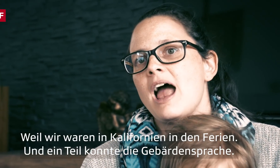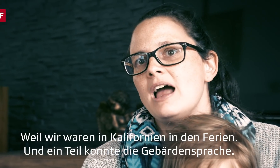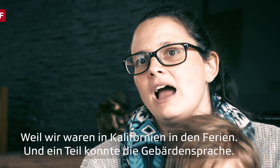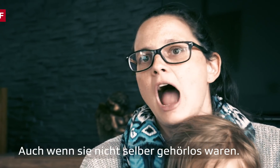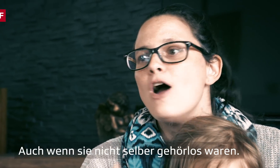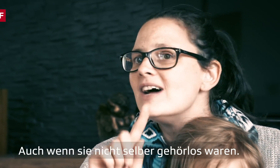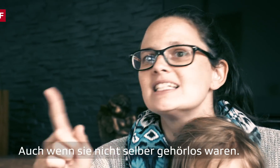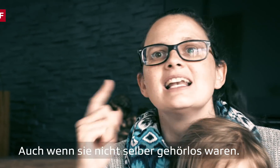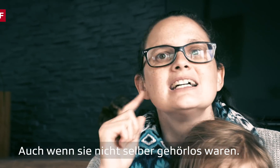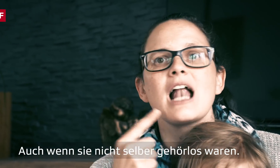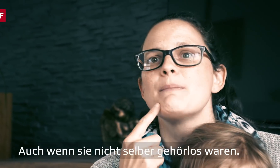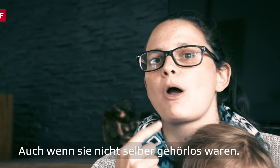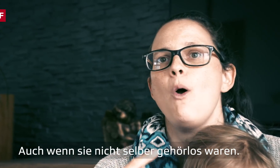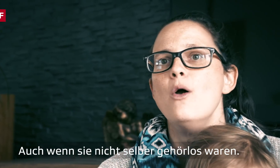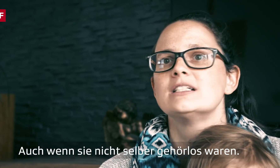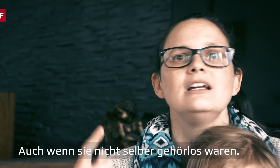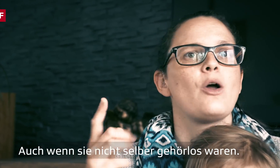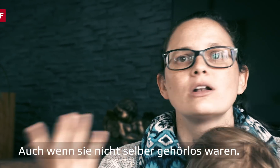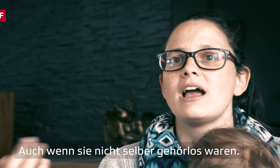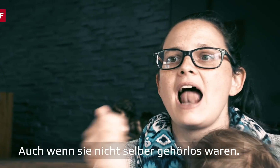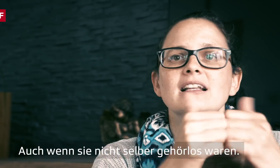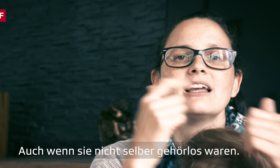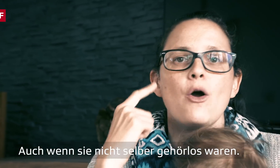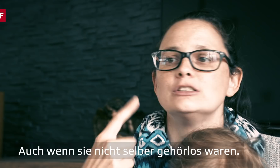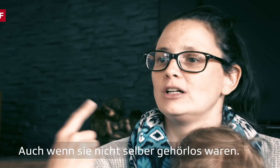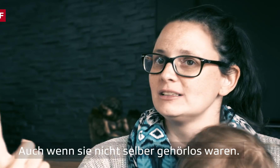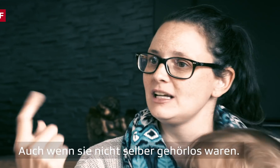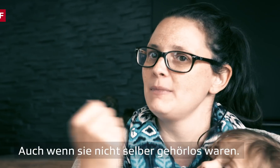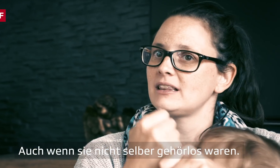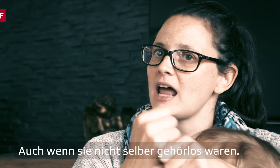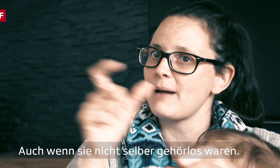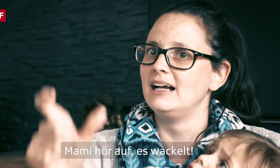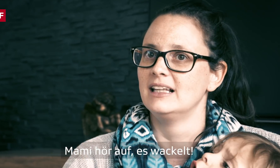Gebärdensprache. Auch wenn sie nicht selber gehört sind oder Eltern gehört, sondern sie sind nicht dabei.